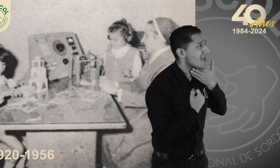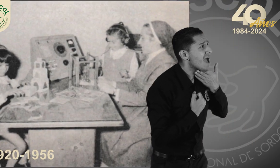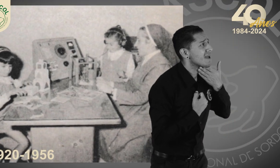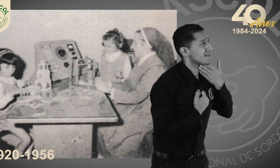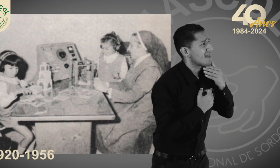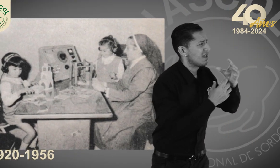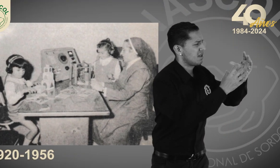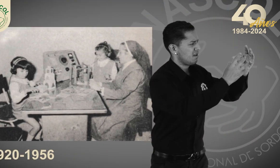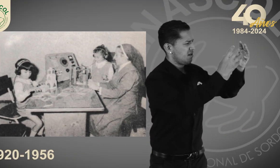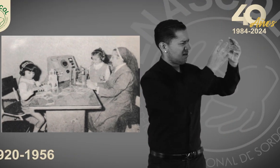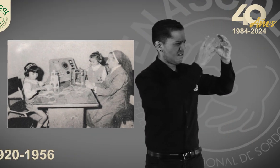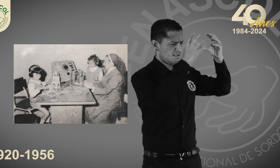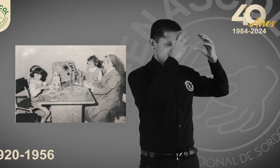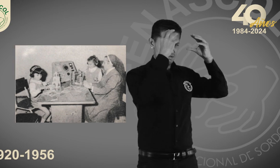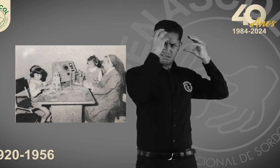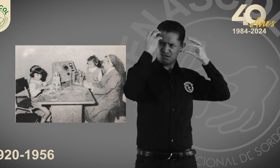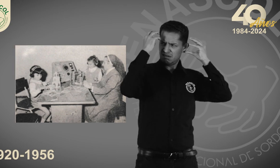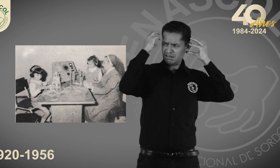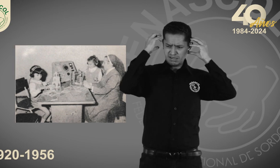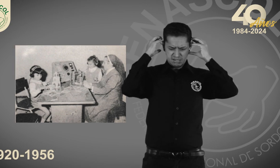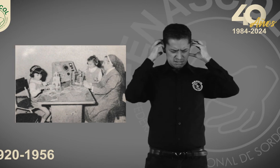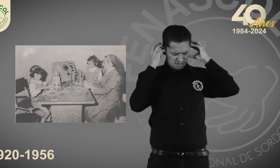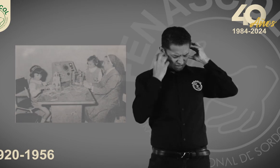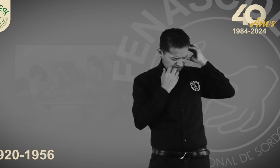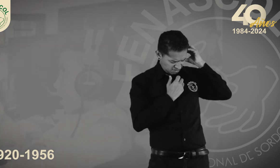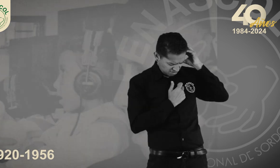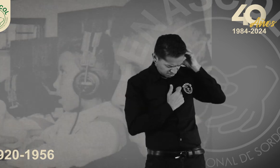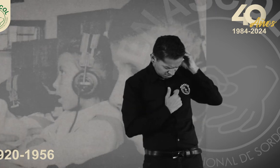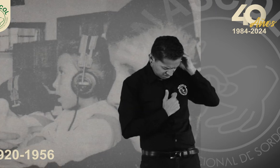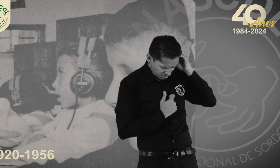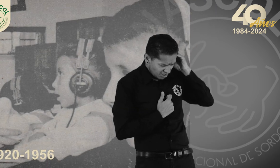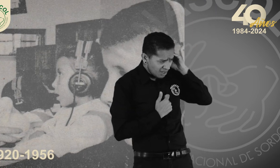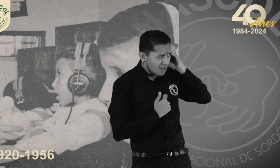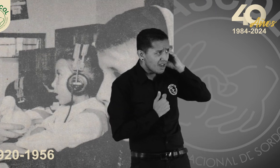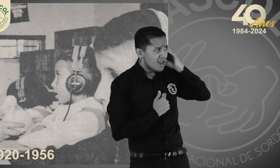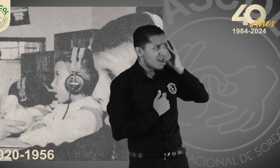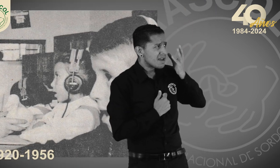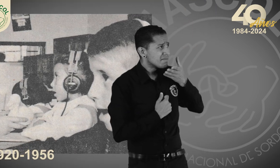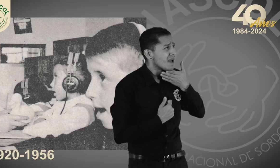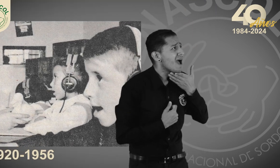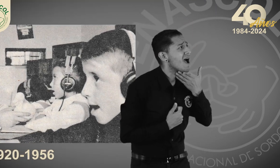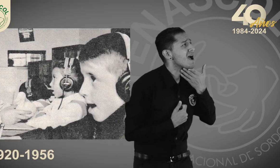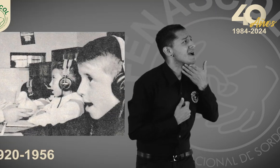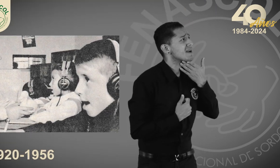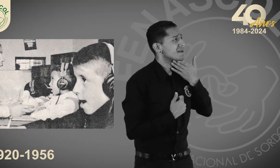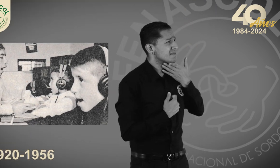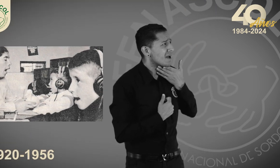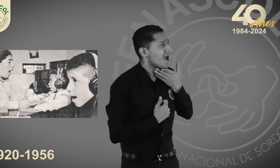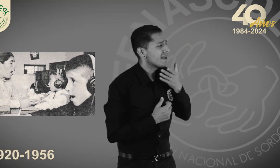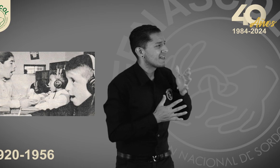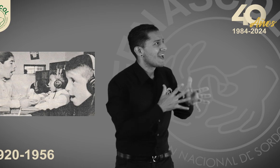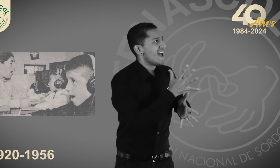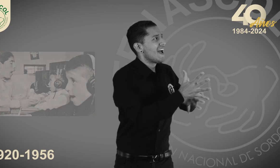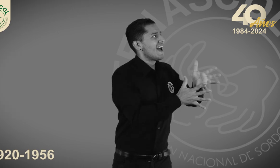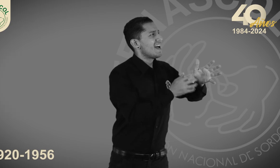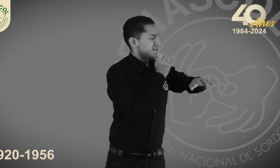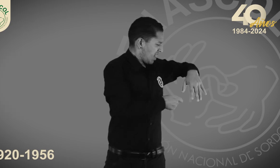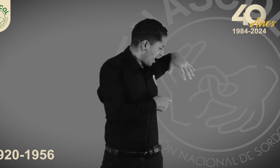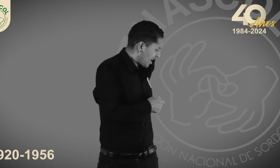que imponen hablar con mis labios! ¿Qué es esto sobre mi cabeza? ¿Para escuchar y hablar? Pero si puedo hablar con